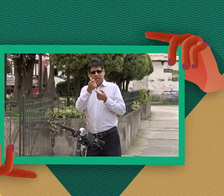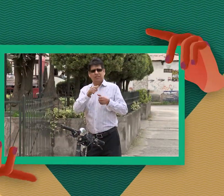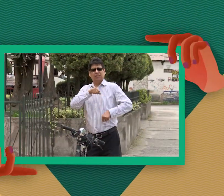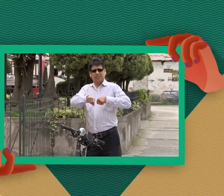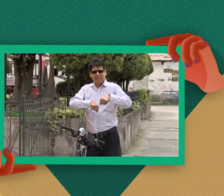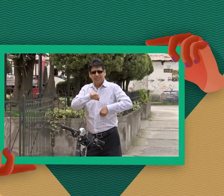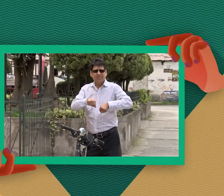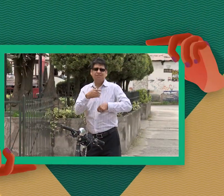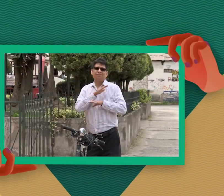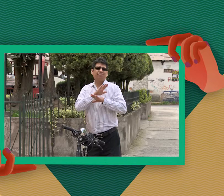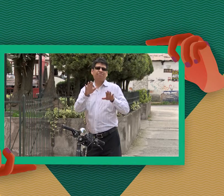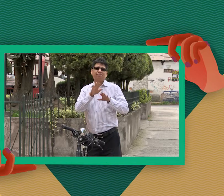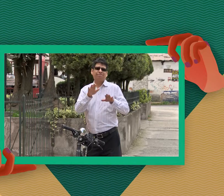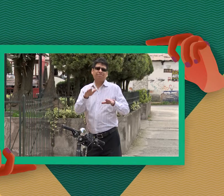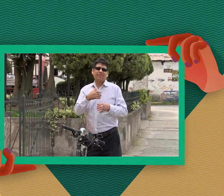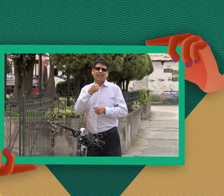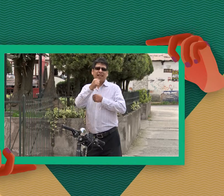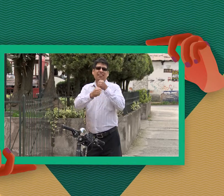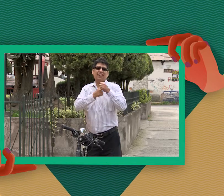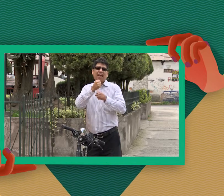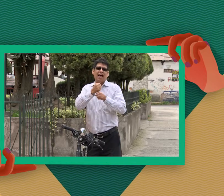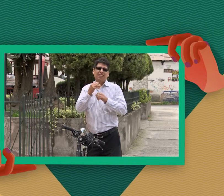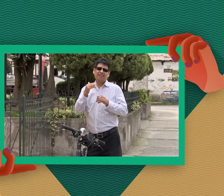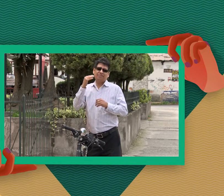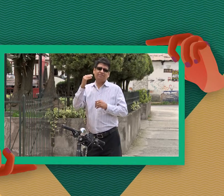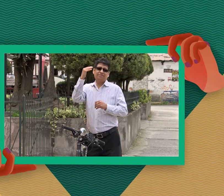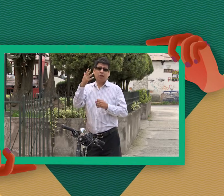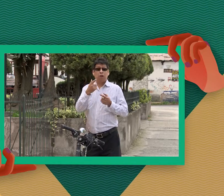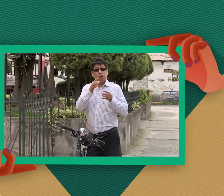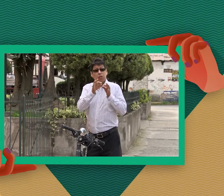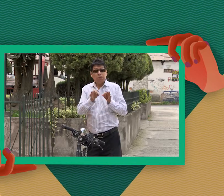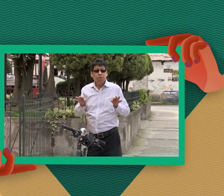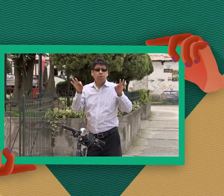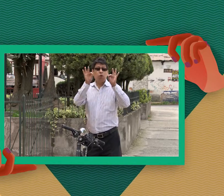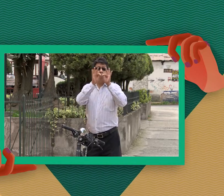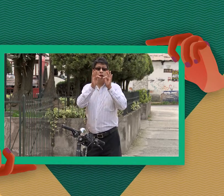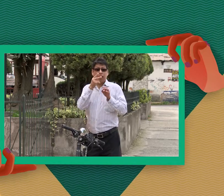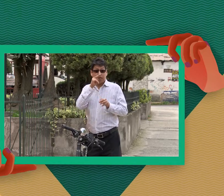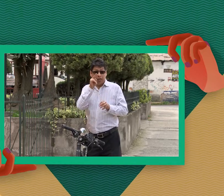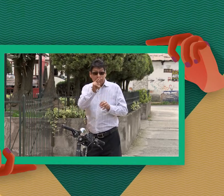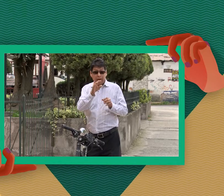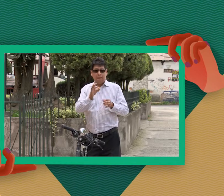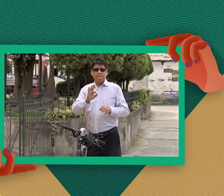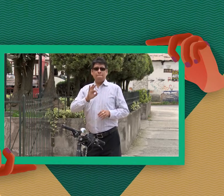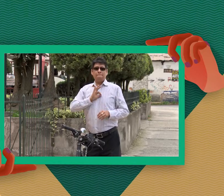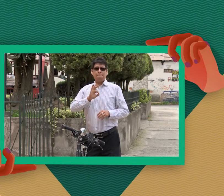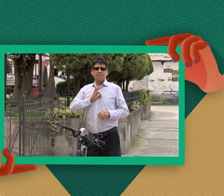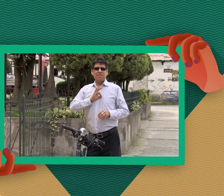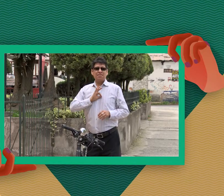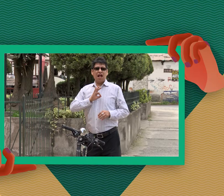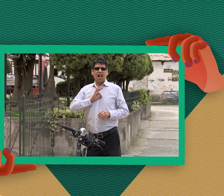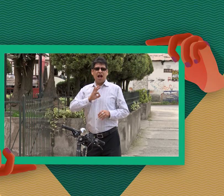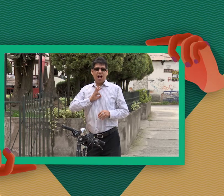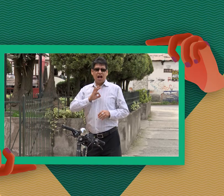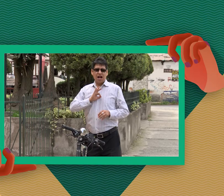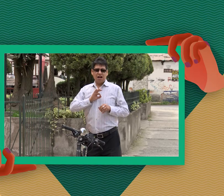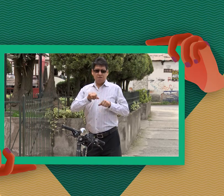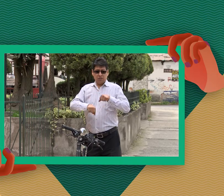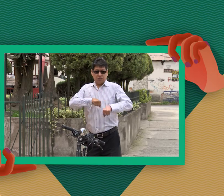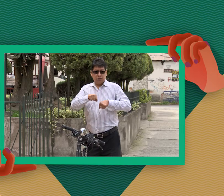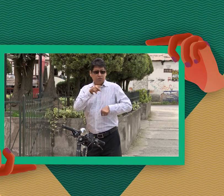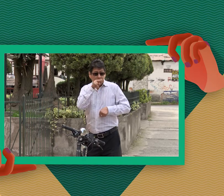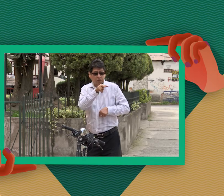recientemente una persona sorda de ibarra tengo conocimiento que es un buen ciclista se ha esforzado en sumo